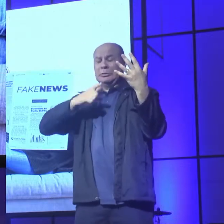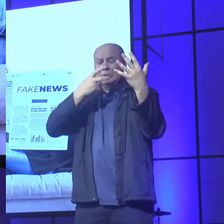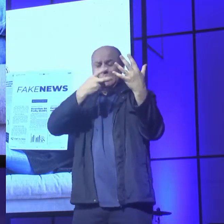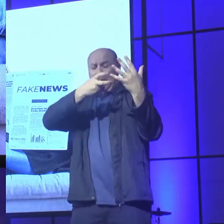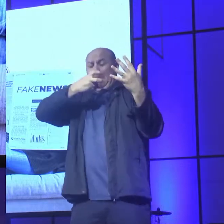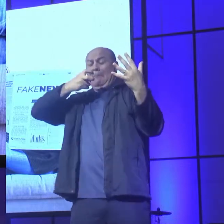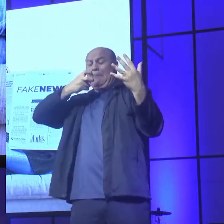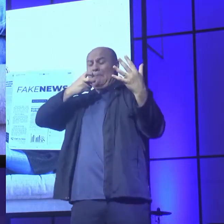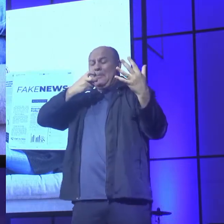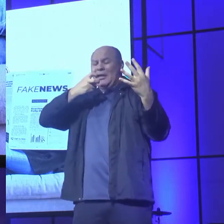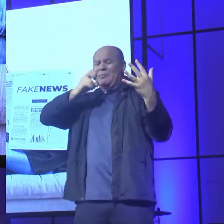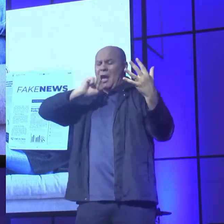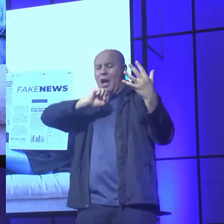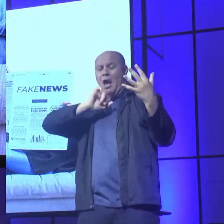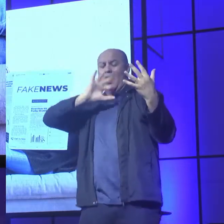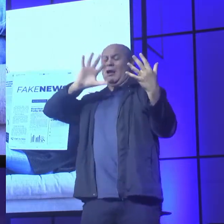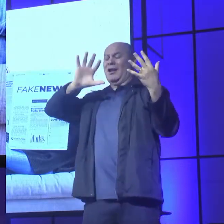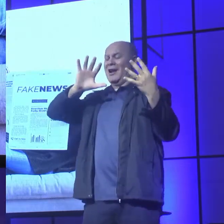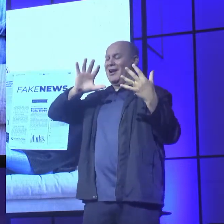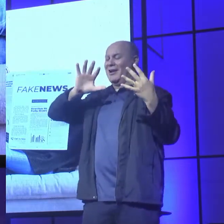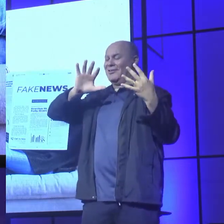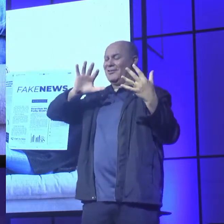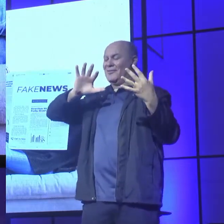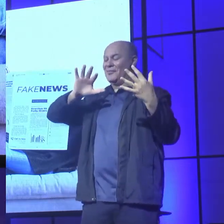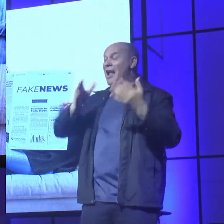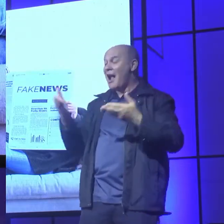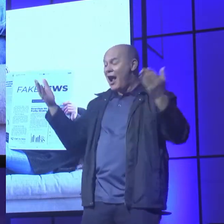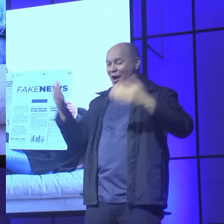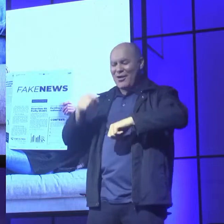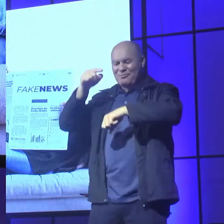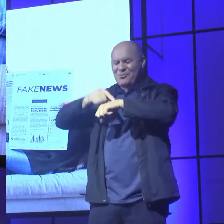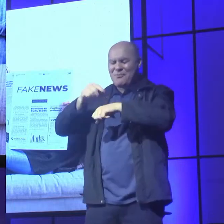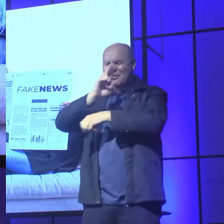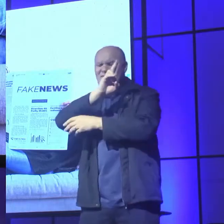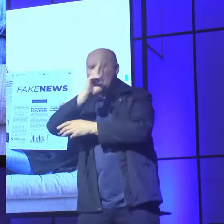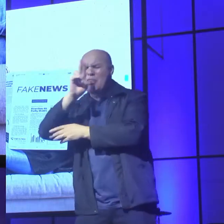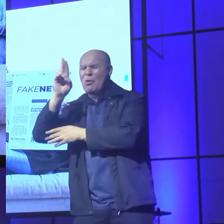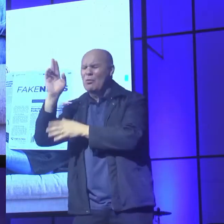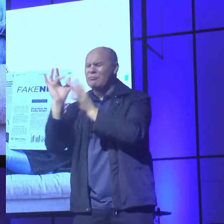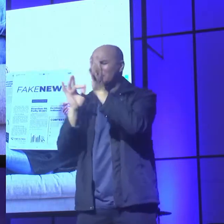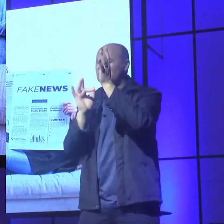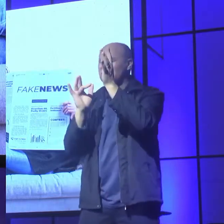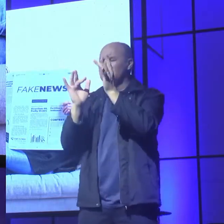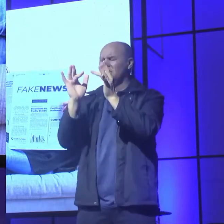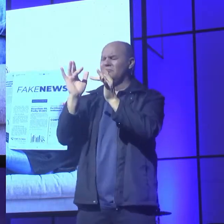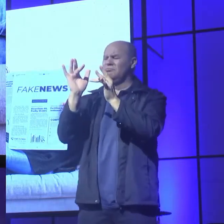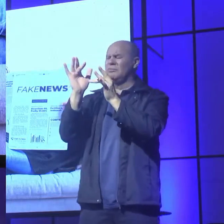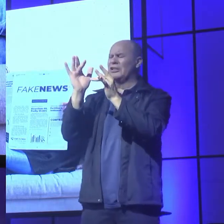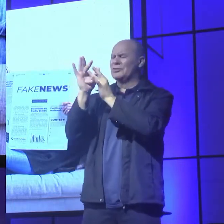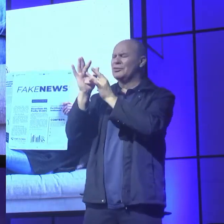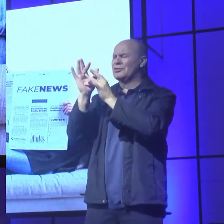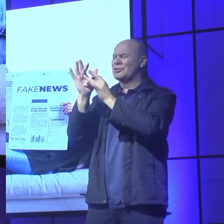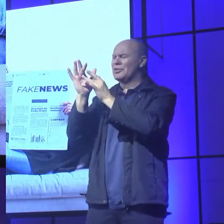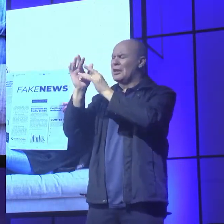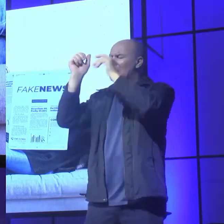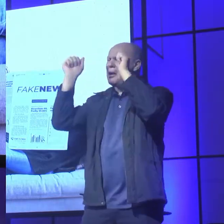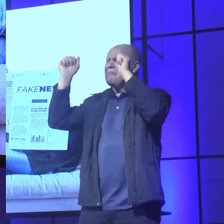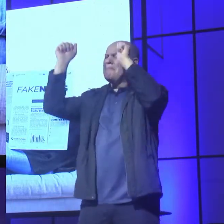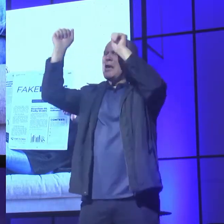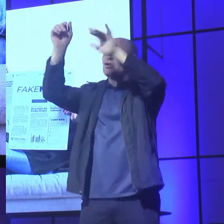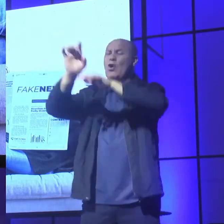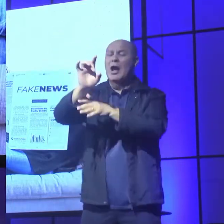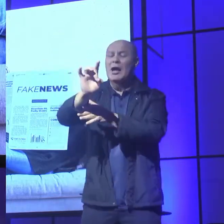acreditamos ao longo da vida. Mas agora, no nome de Jesus, que o teu filho e a tua filha possam olhar para a verdade da